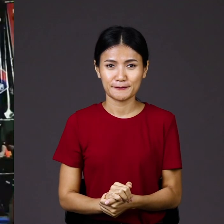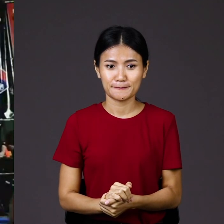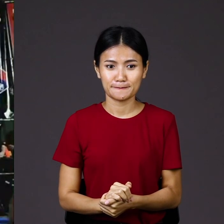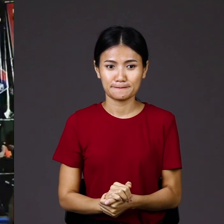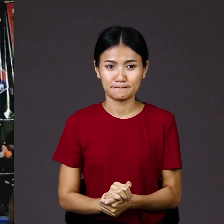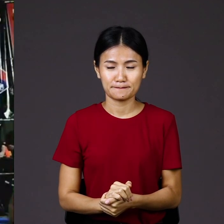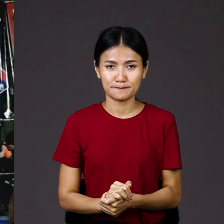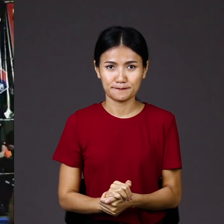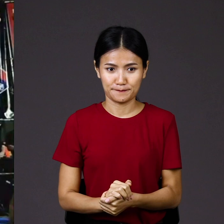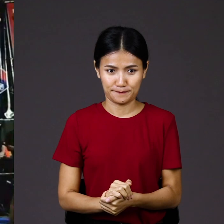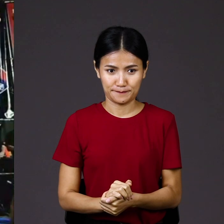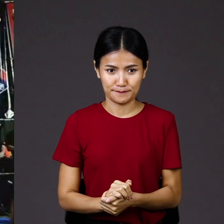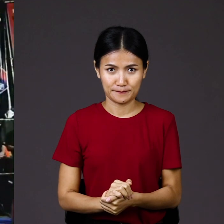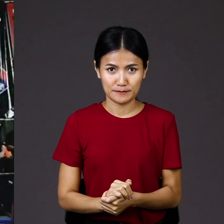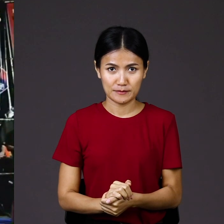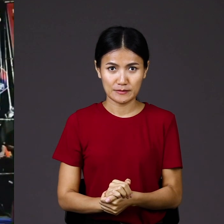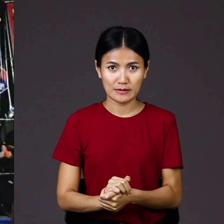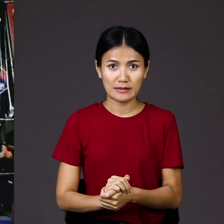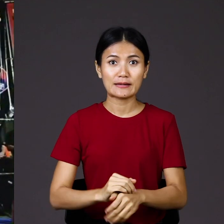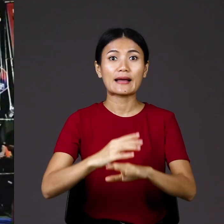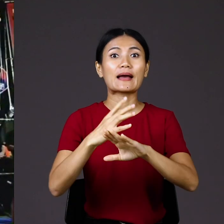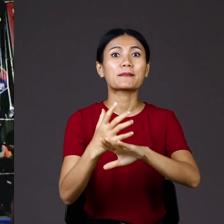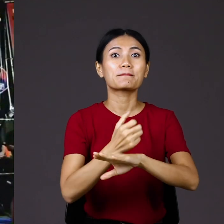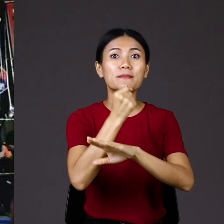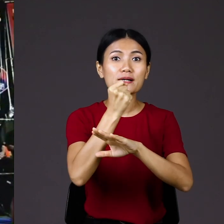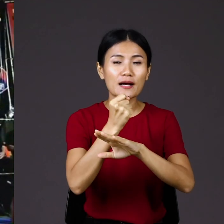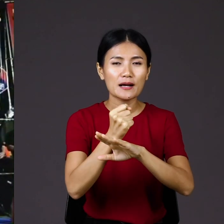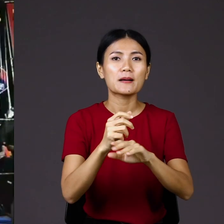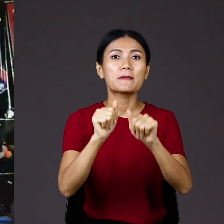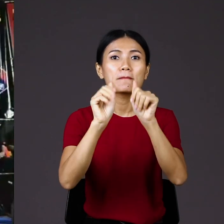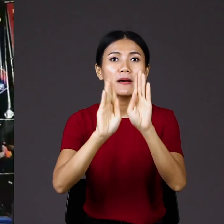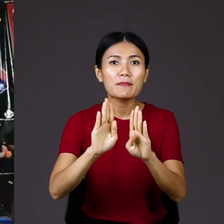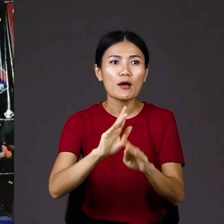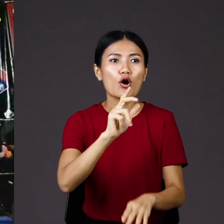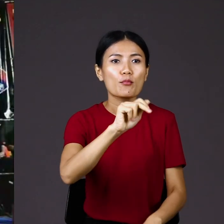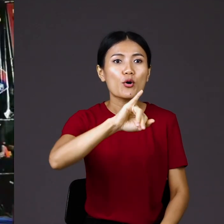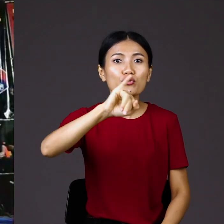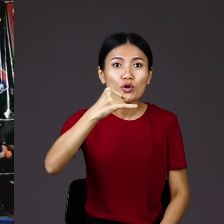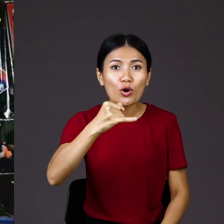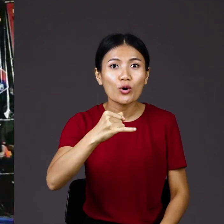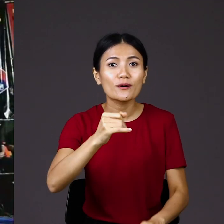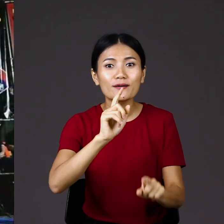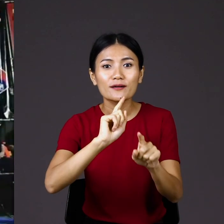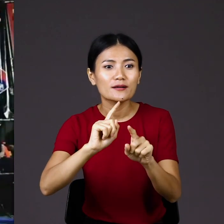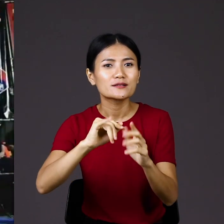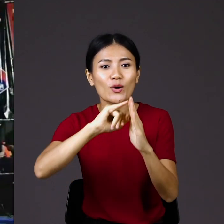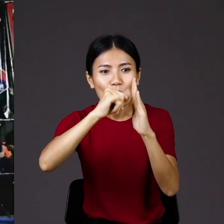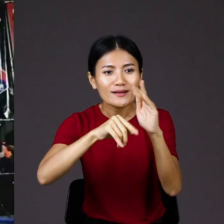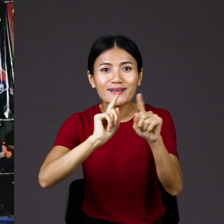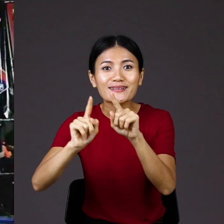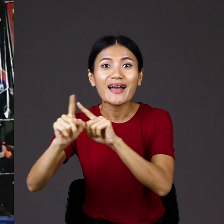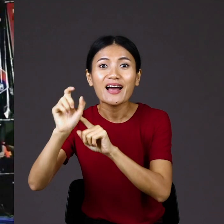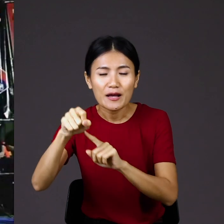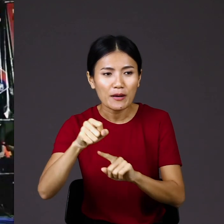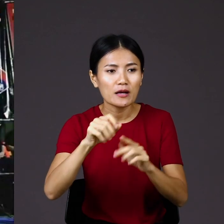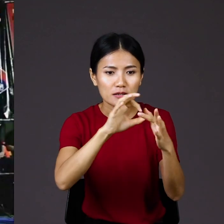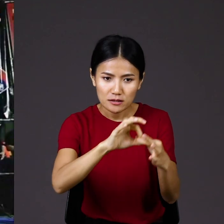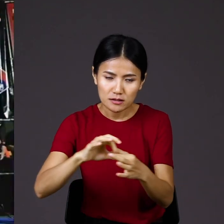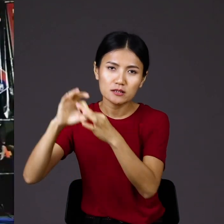พี่น้องครับการเมืองในระดับท้องถิ่นจะว่าไปมันก็ส่งผลกับระดับชาติอยู่เห